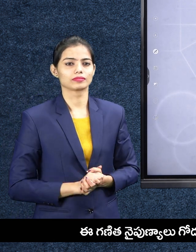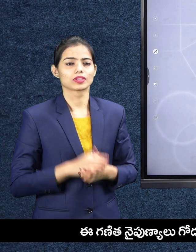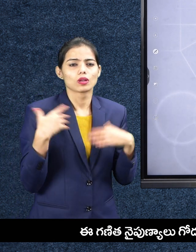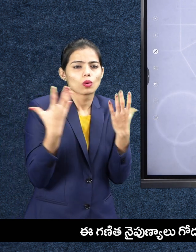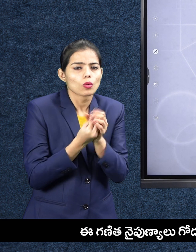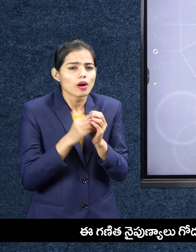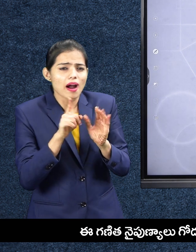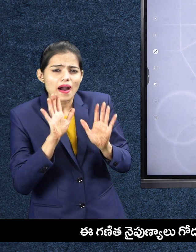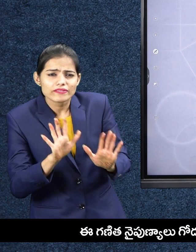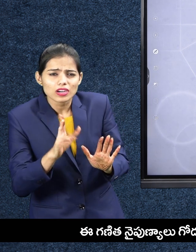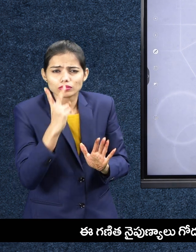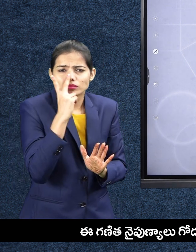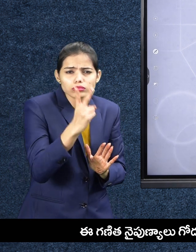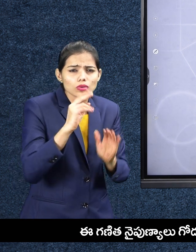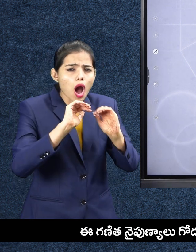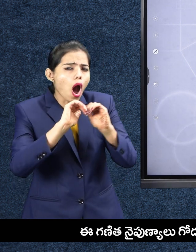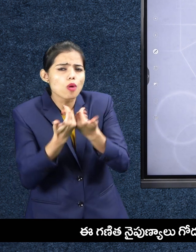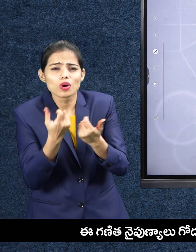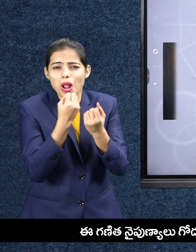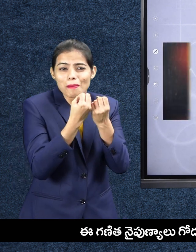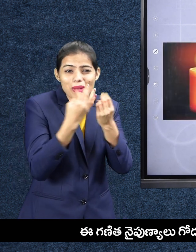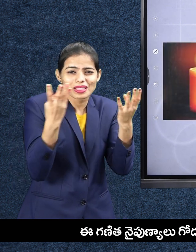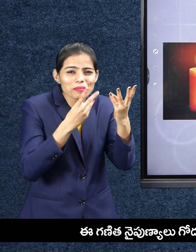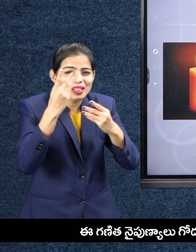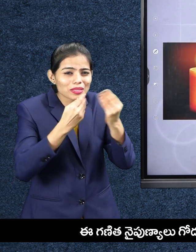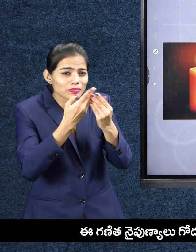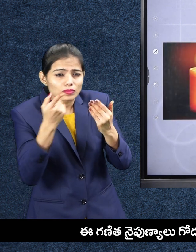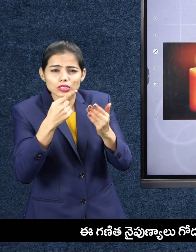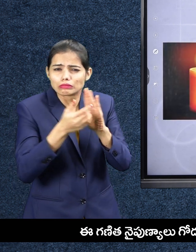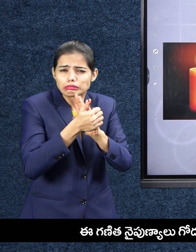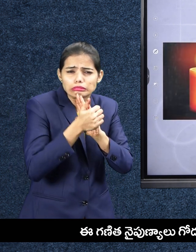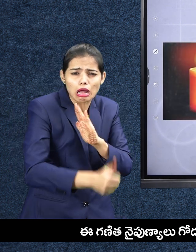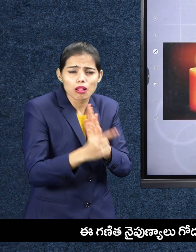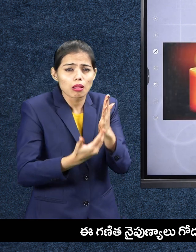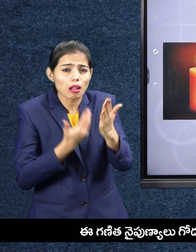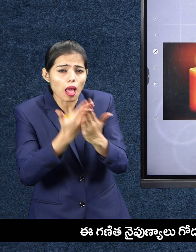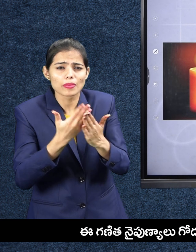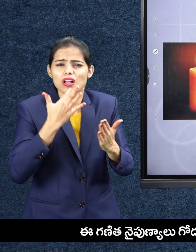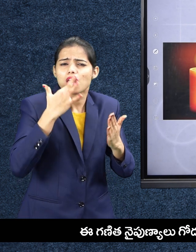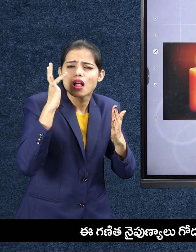ఈ గణిత నైపుణ్యాలు గోడలు లేదా వాహనాలకు అవసరమైన పెయింట్ను నిర్ణయించటం